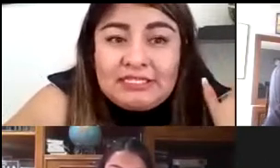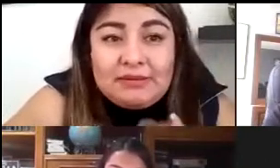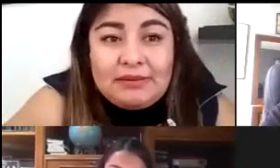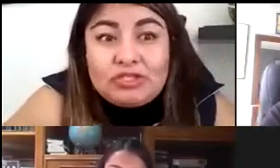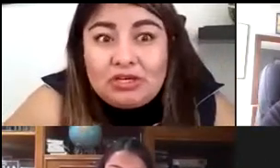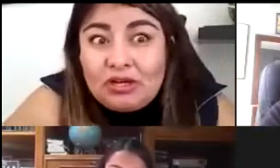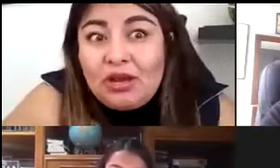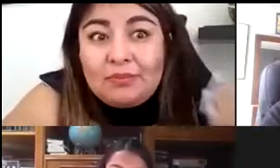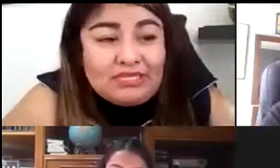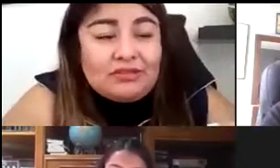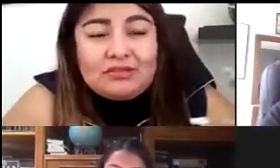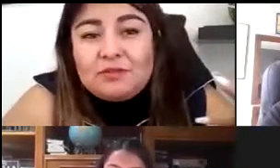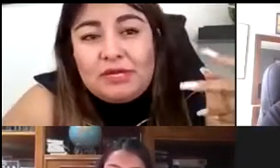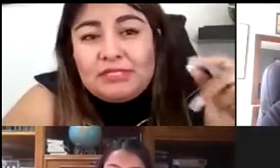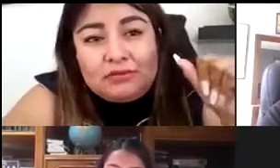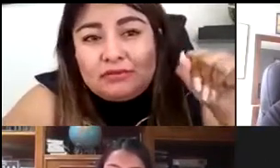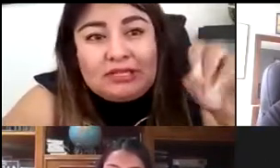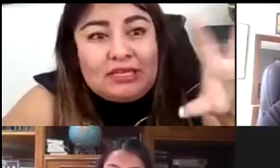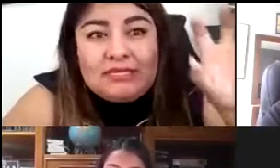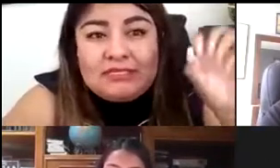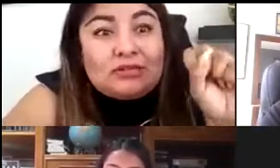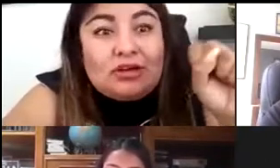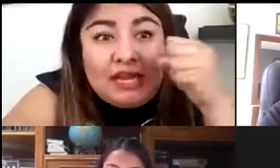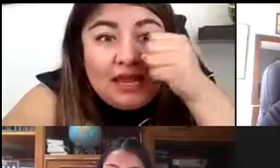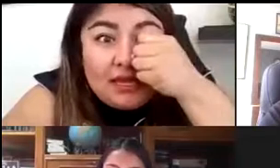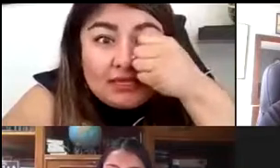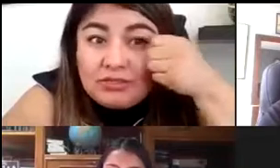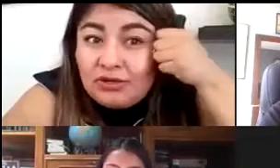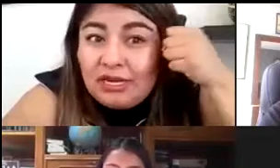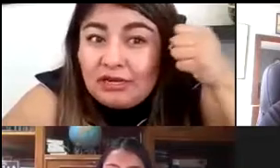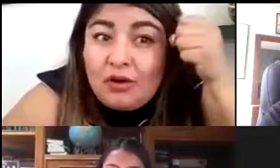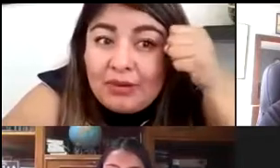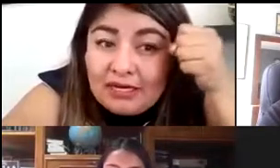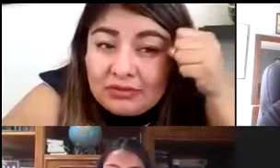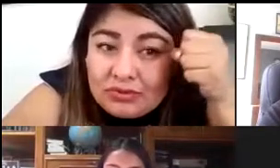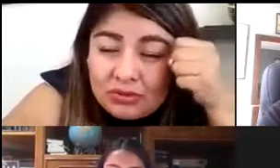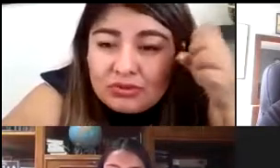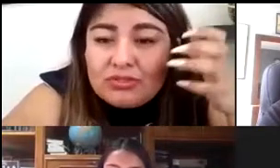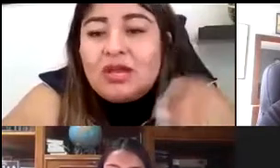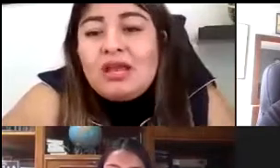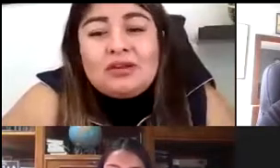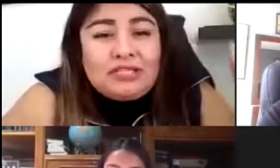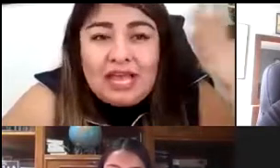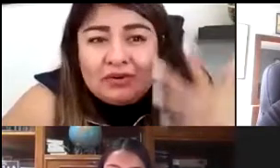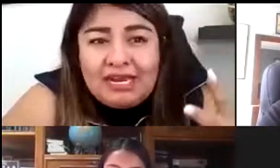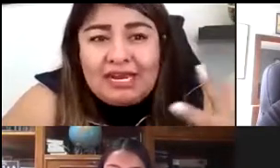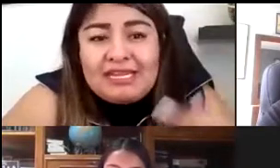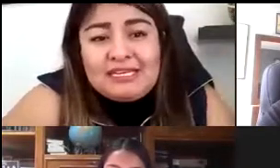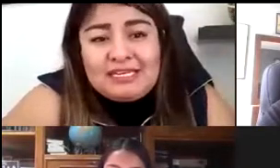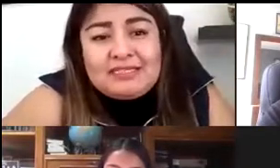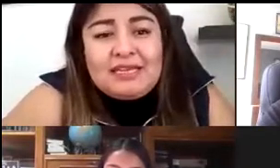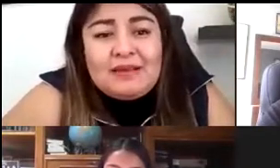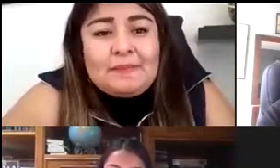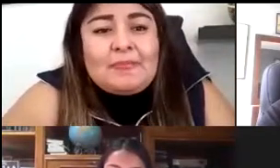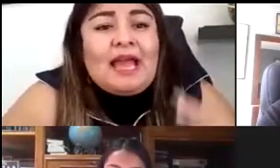verdes y se te ve mucho, pues entonces puede ser tú, te llamas Sonia, ¿no? O marcar tus ojos. No sé, alguna de las